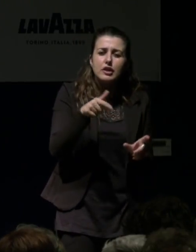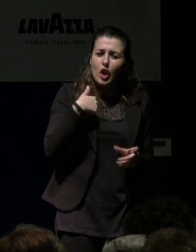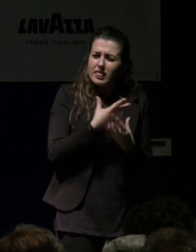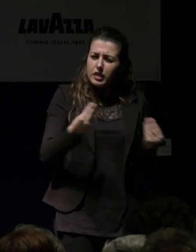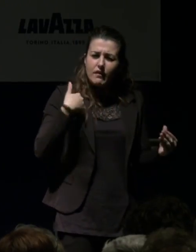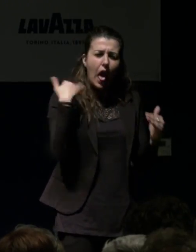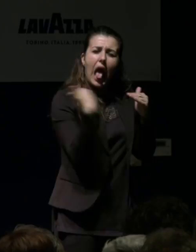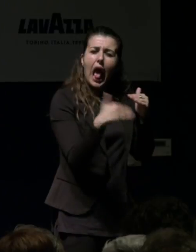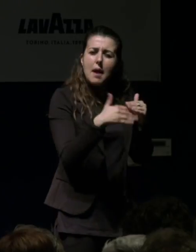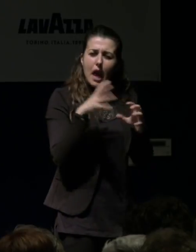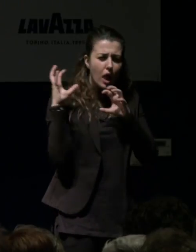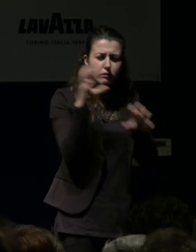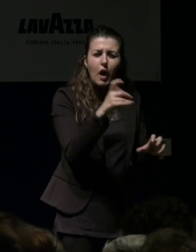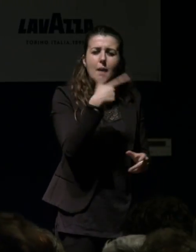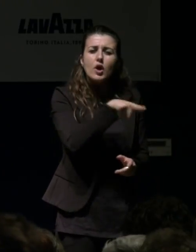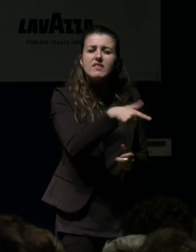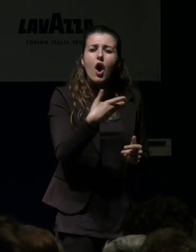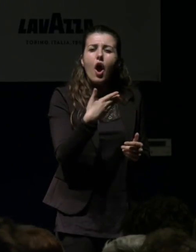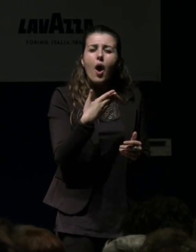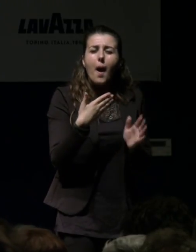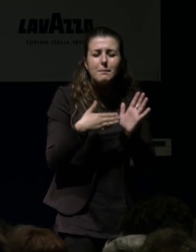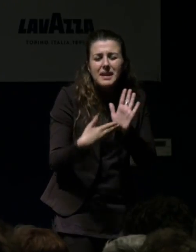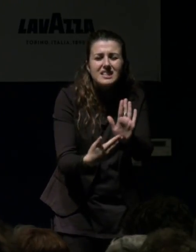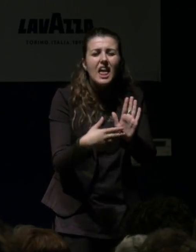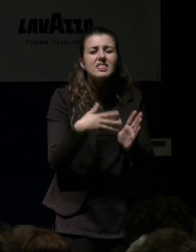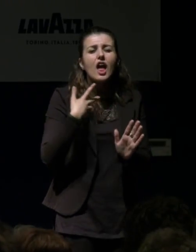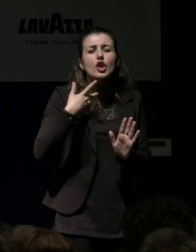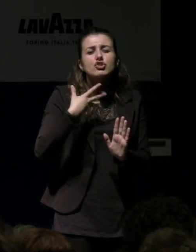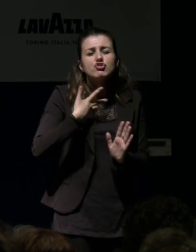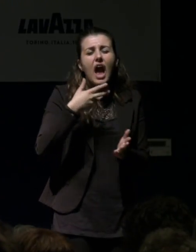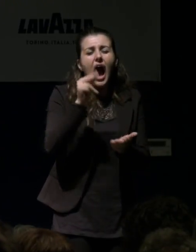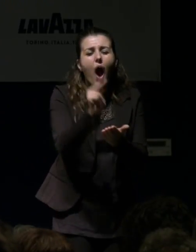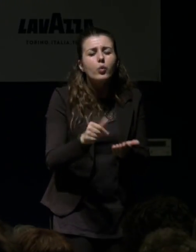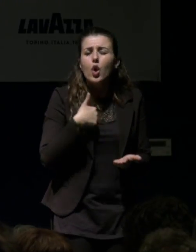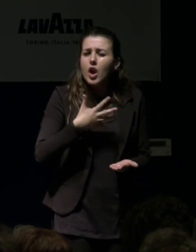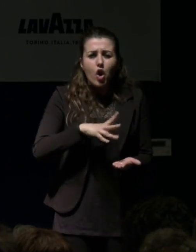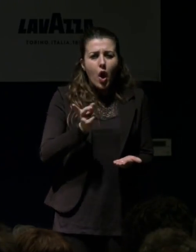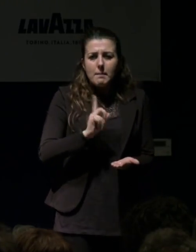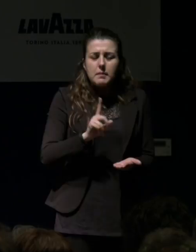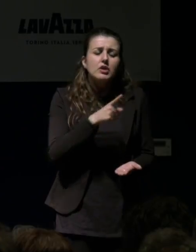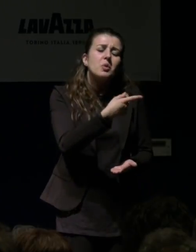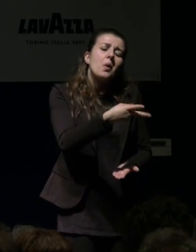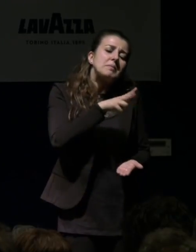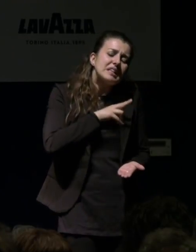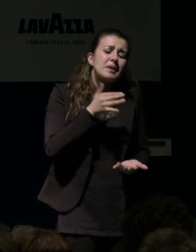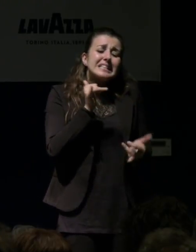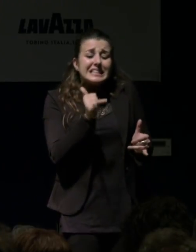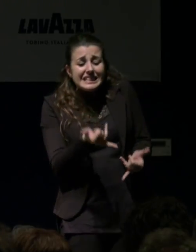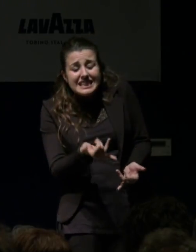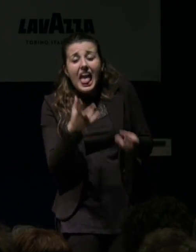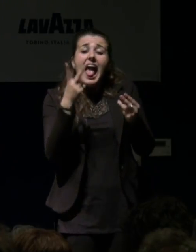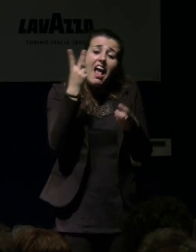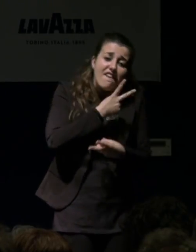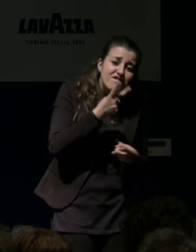ferocissime perché aveva presentato degli autori e detestavo per esempio e con molta mediazione ha detto sì però c'è come dire